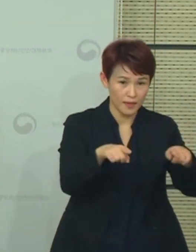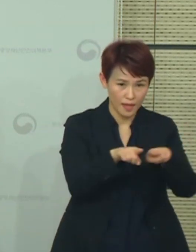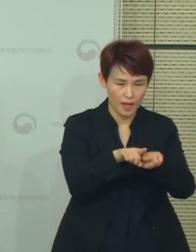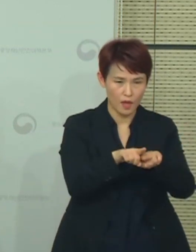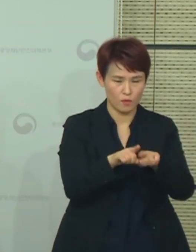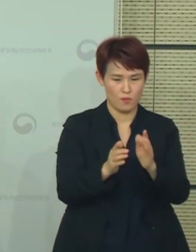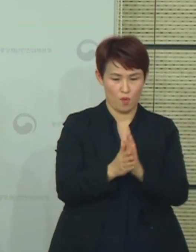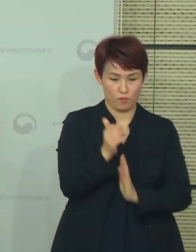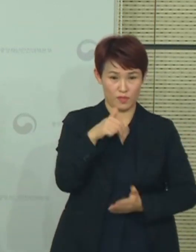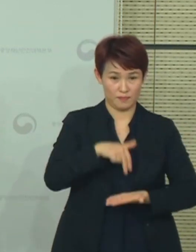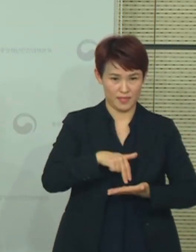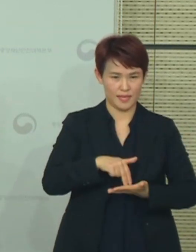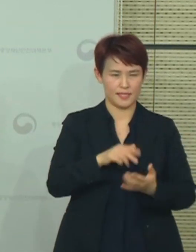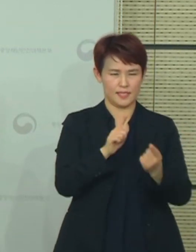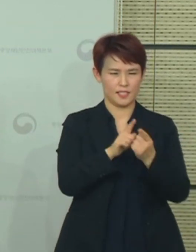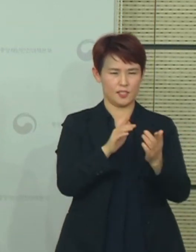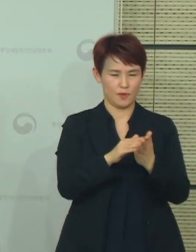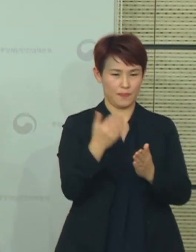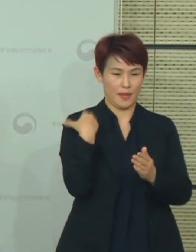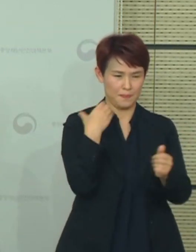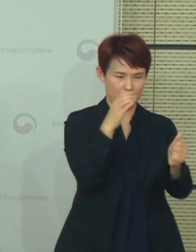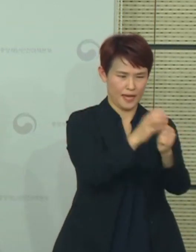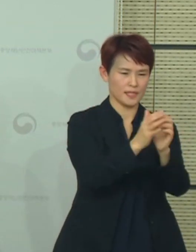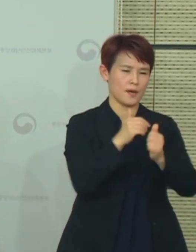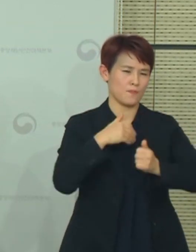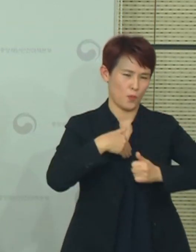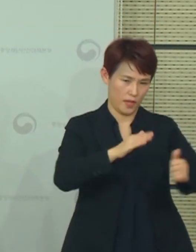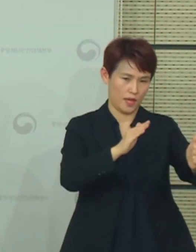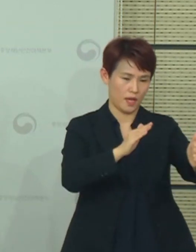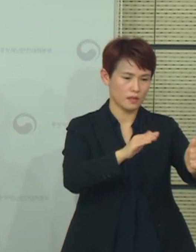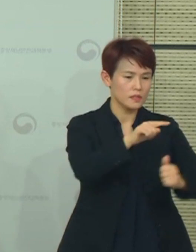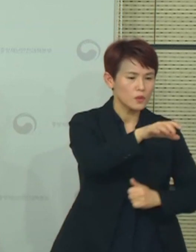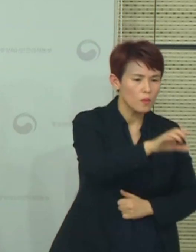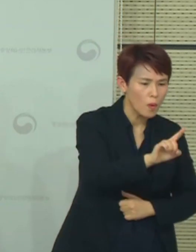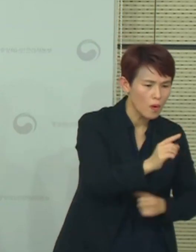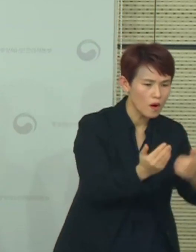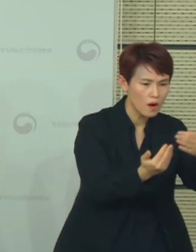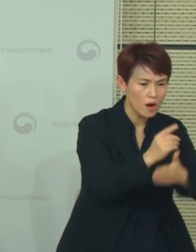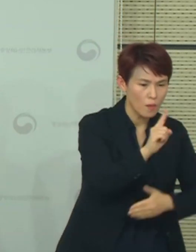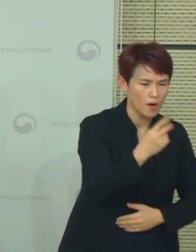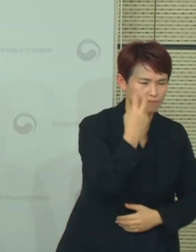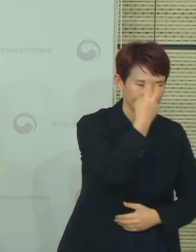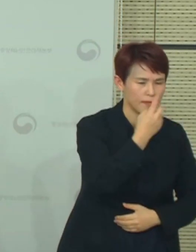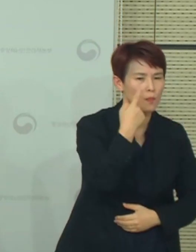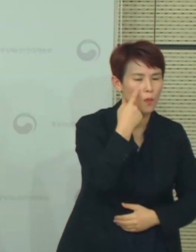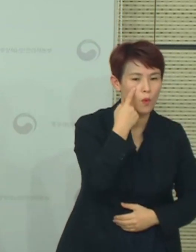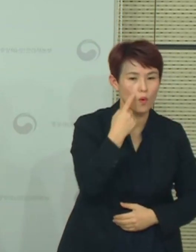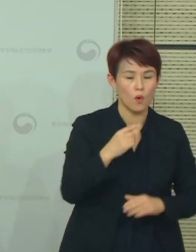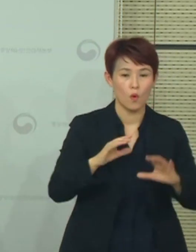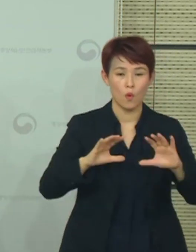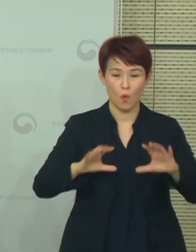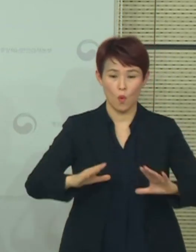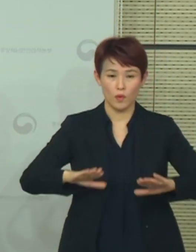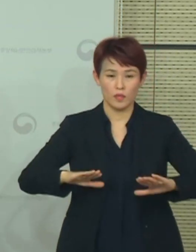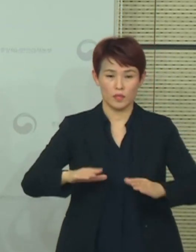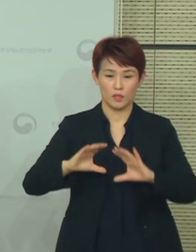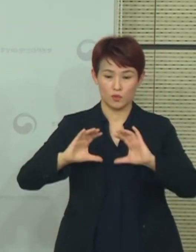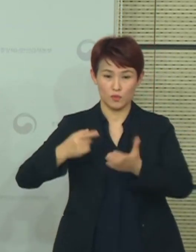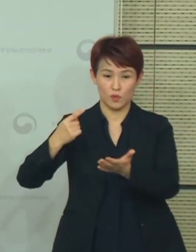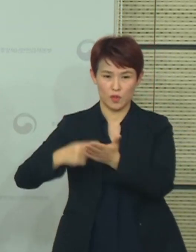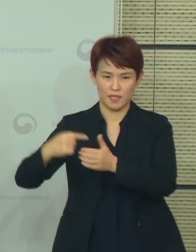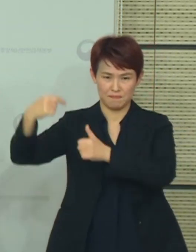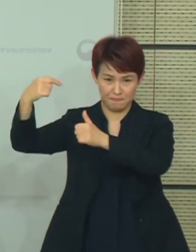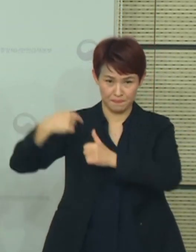차원에서도 현장에 직접 담당관들을 보내서 현장 상황을 파악하고 총리께서 아침에 지시하신 대로